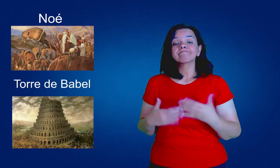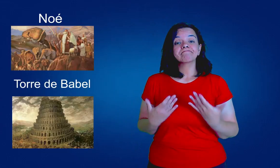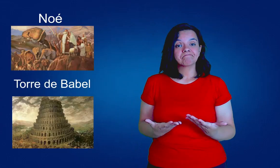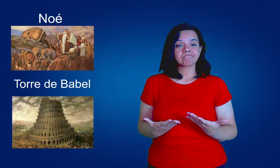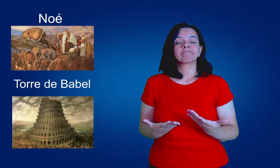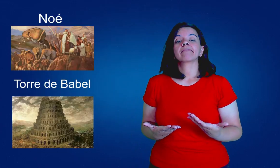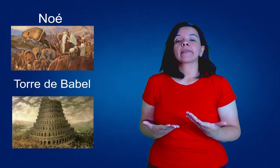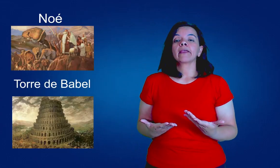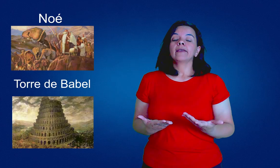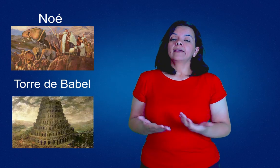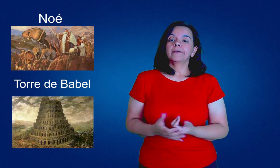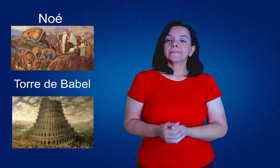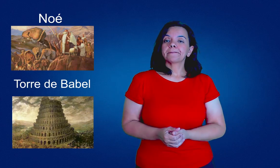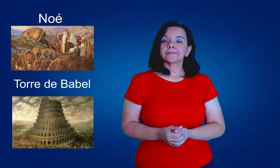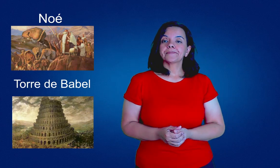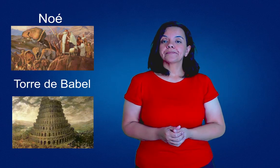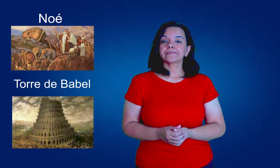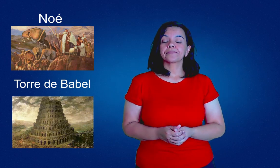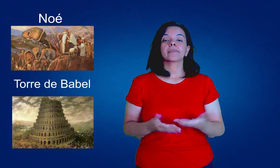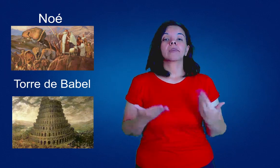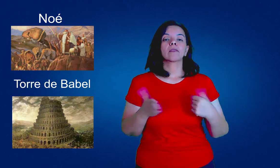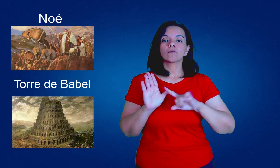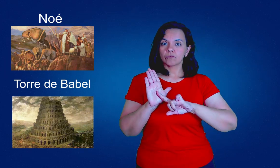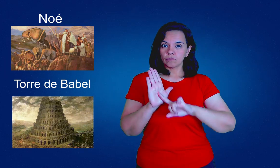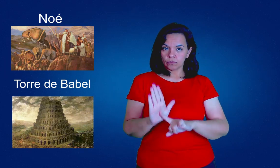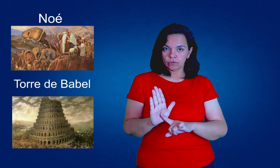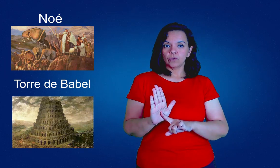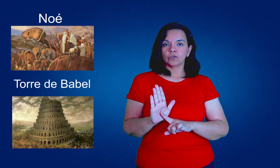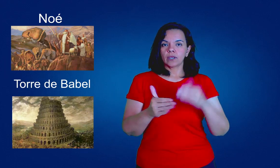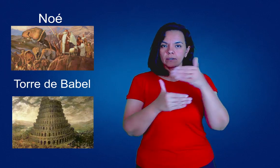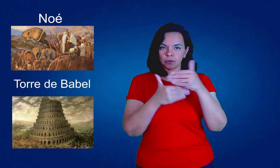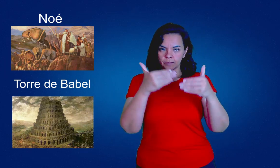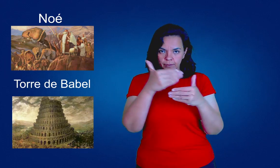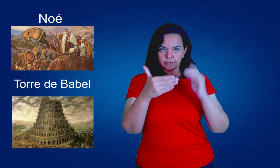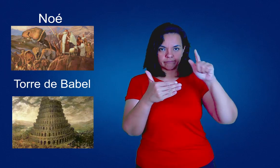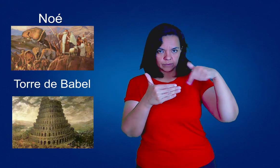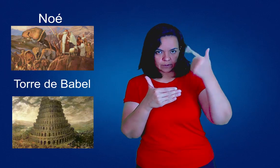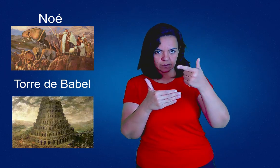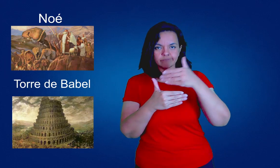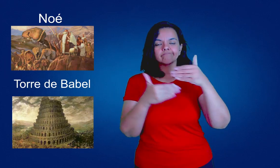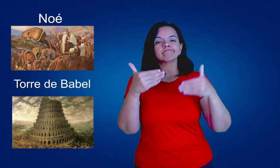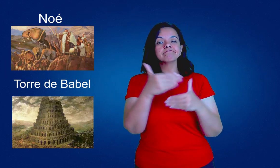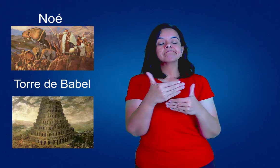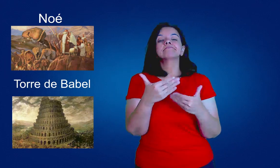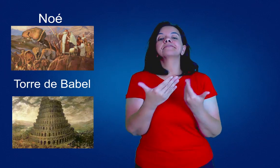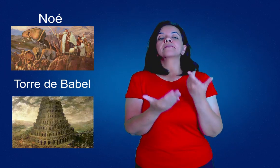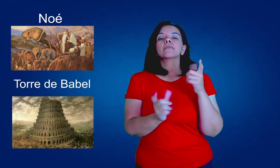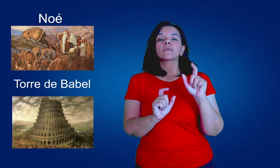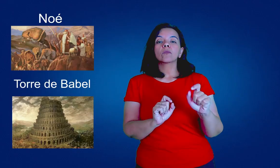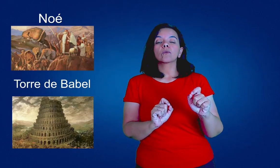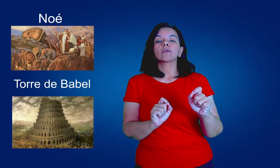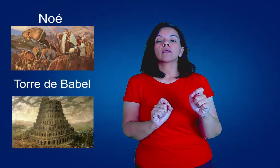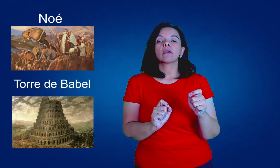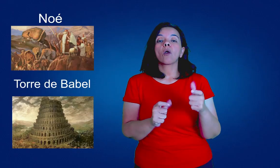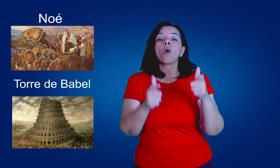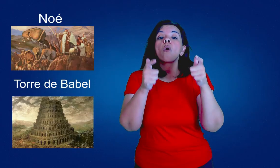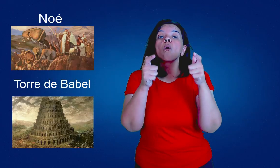Legal, né? No próximo slide, eu vou